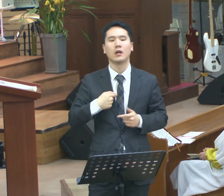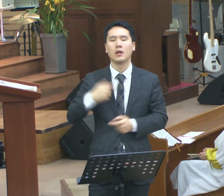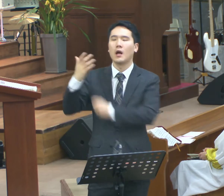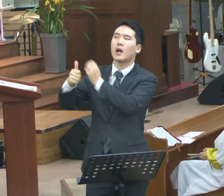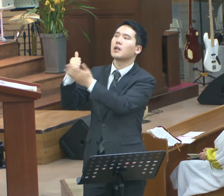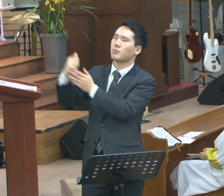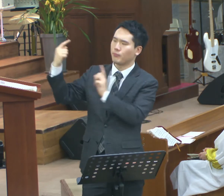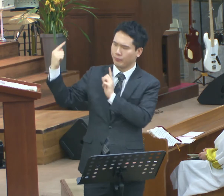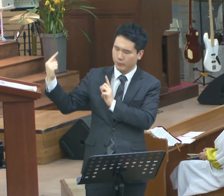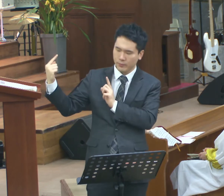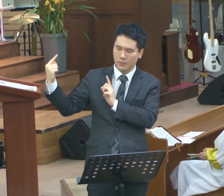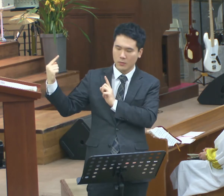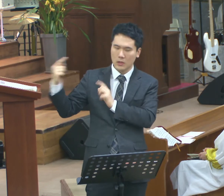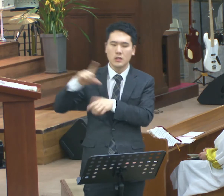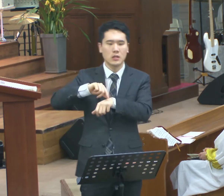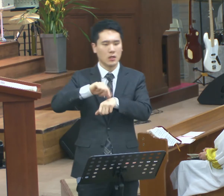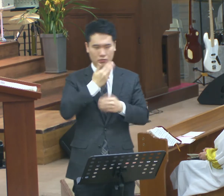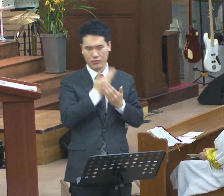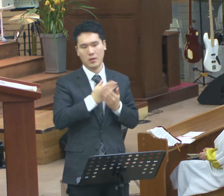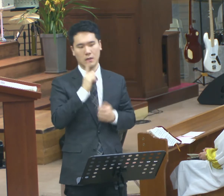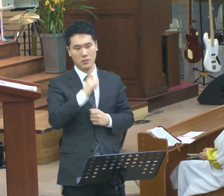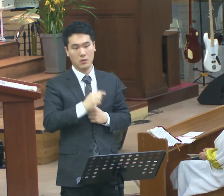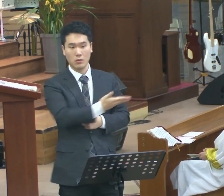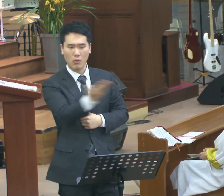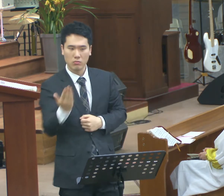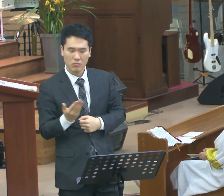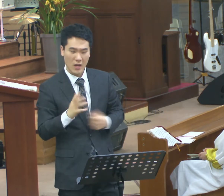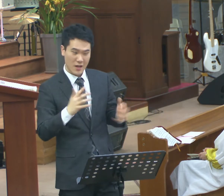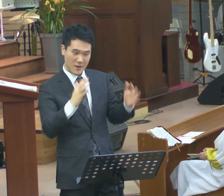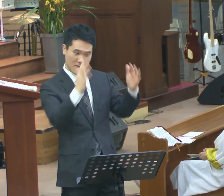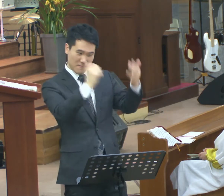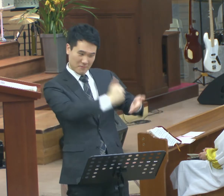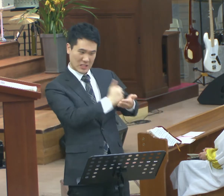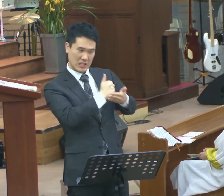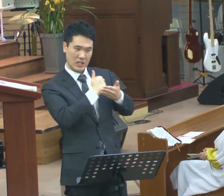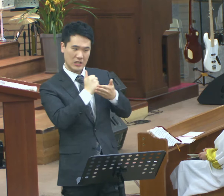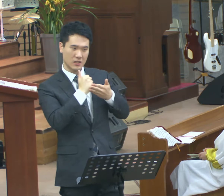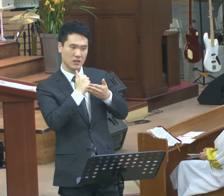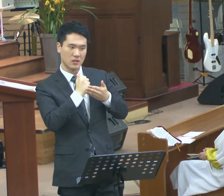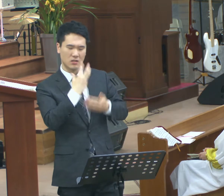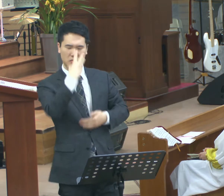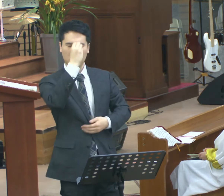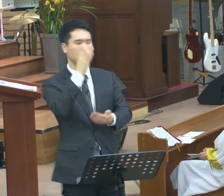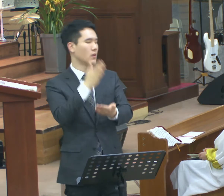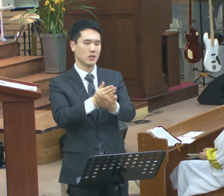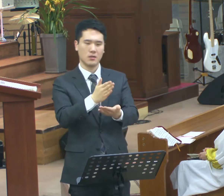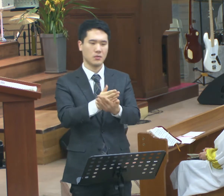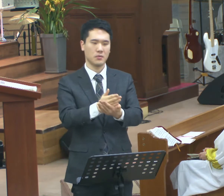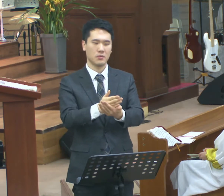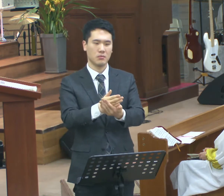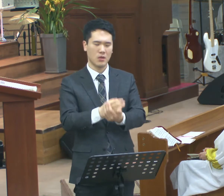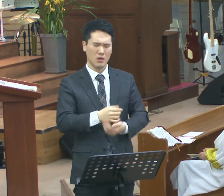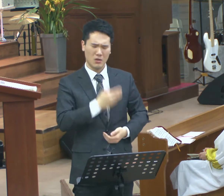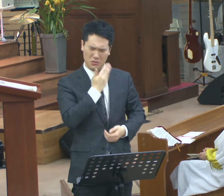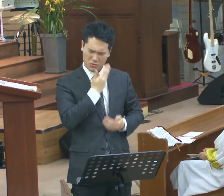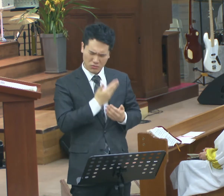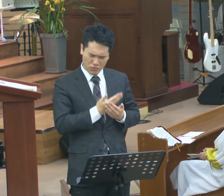환호성 속에 파묻히지 마세요. 정말 소중한 여러분의 가족들과 밥 한 번 잘 먹는 거, 그거 귀한 거예요.